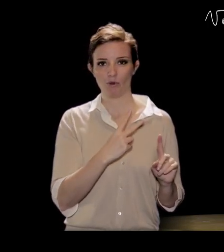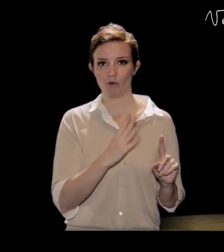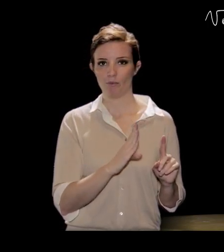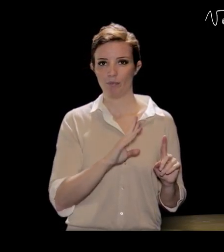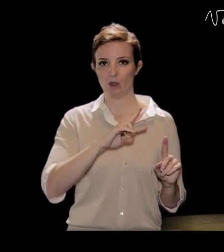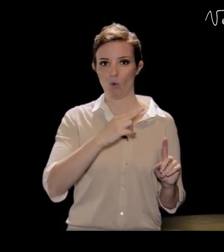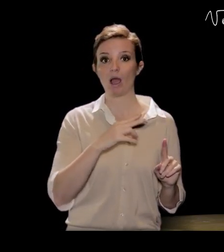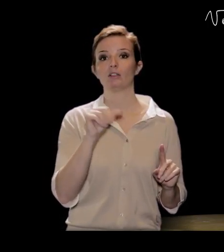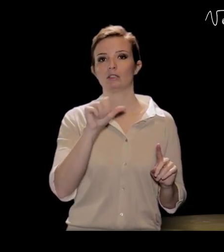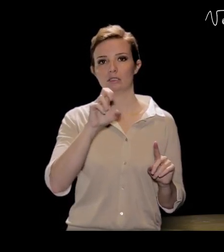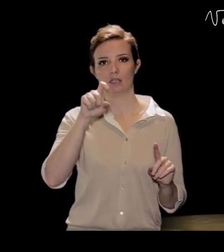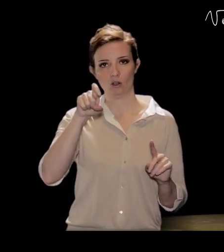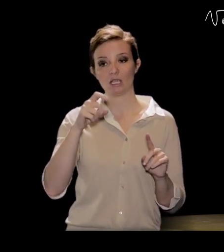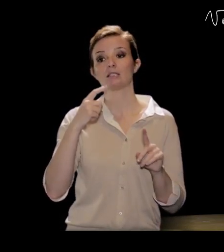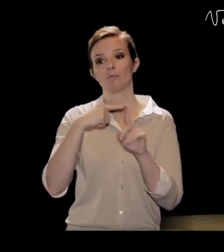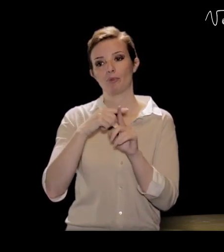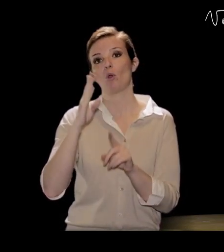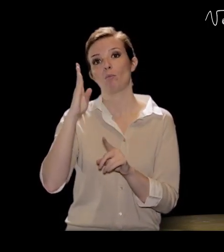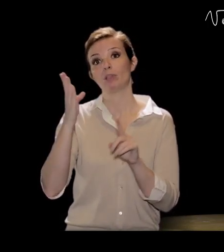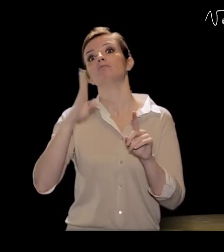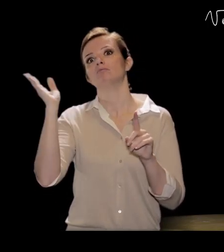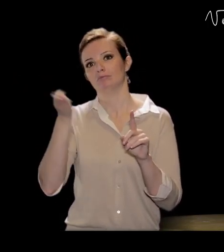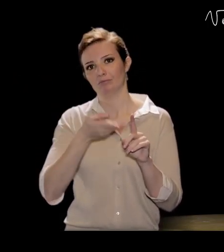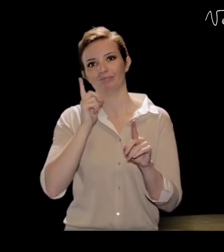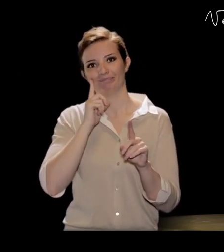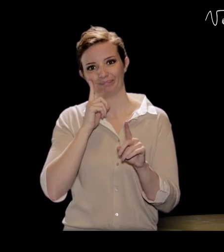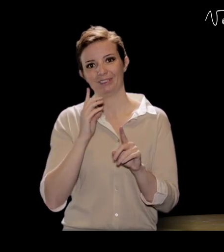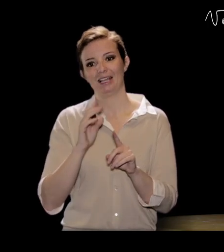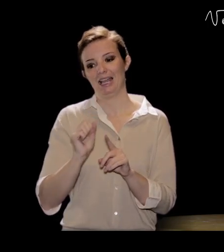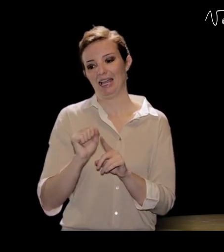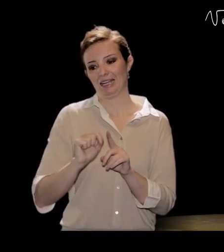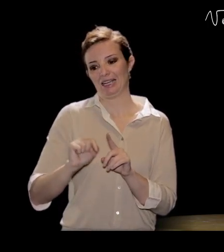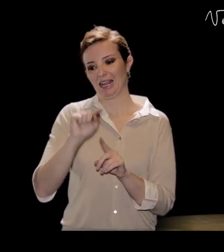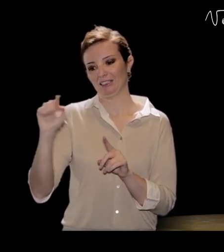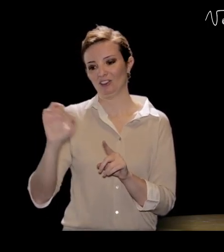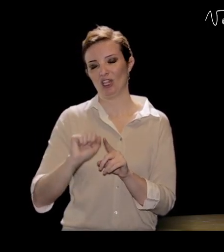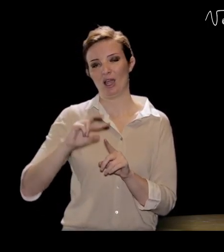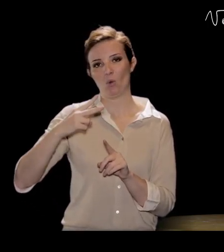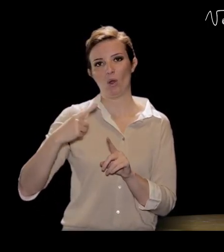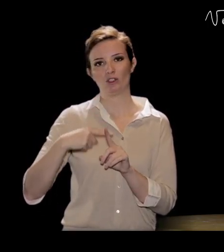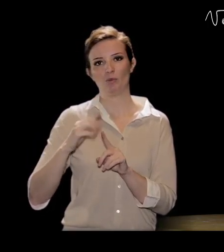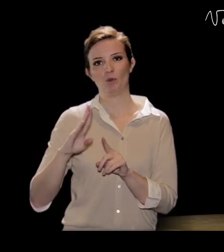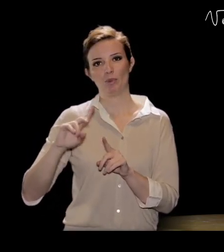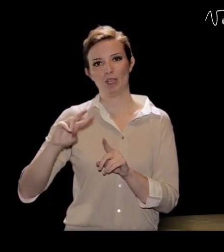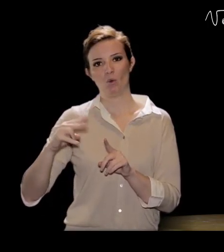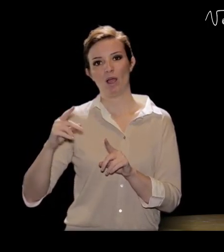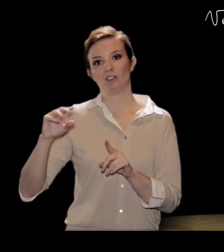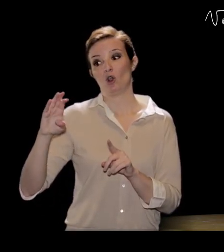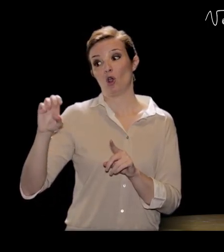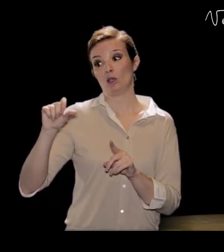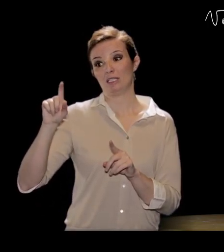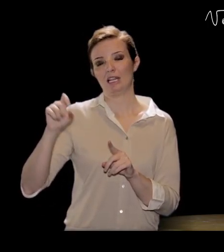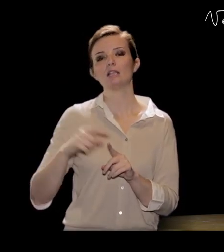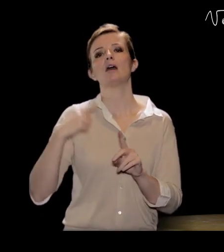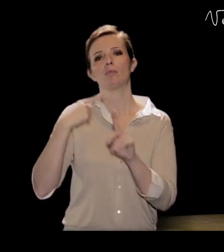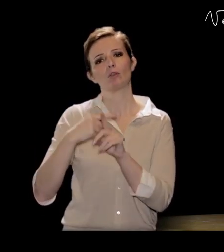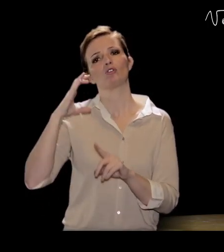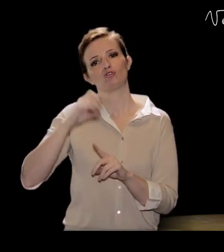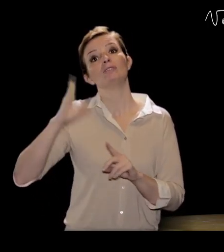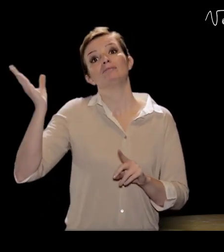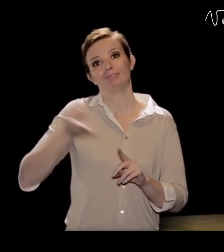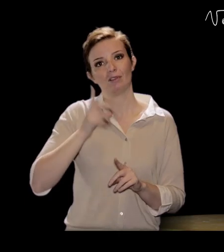più b su radice di a quadro più b quadro coseno di x più c su radice